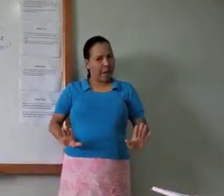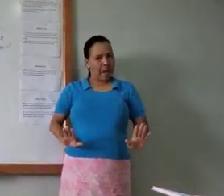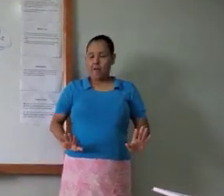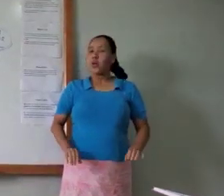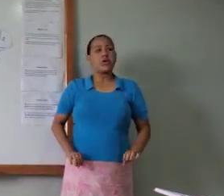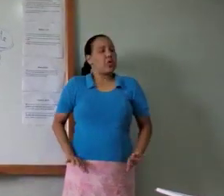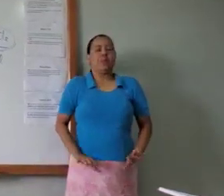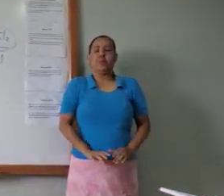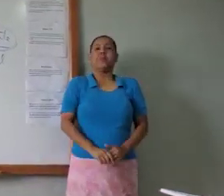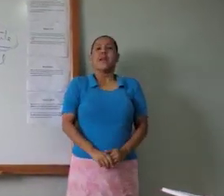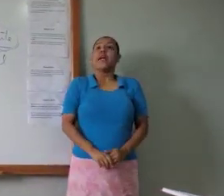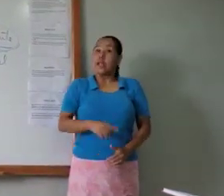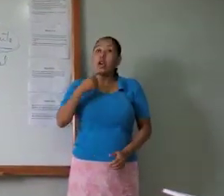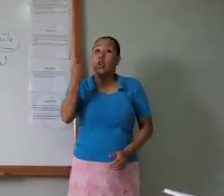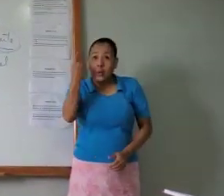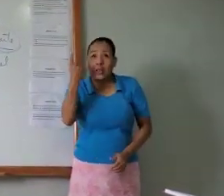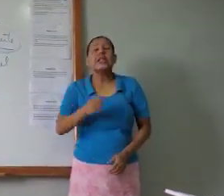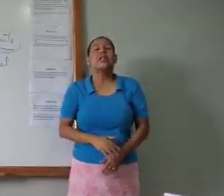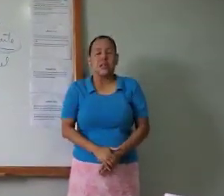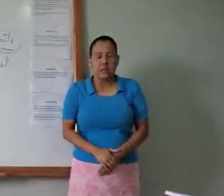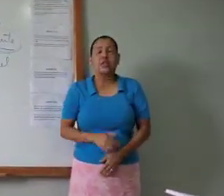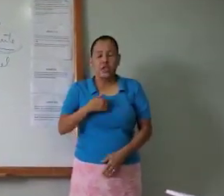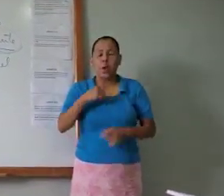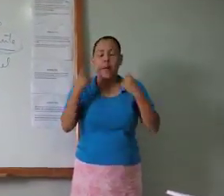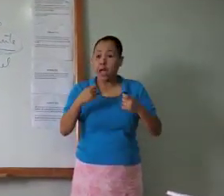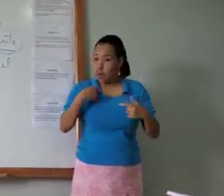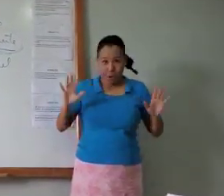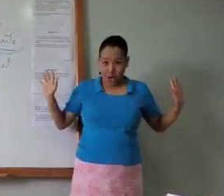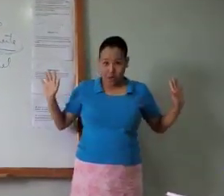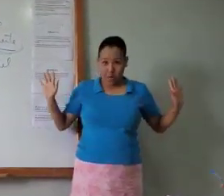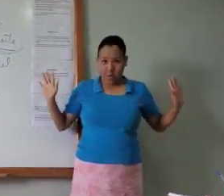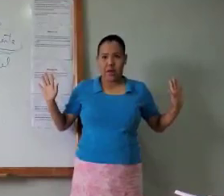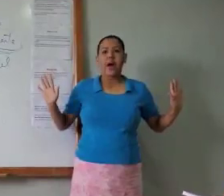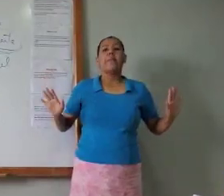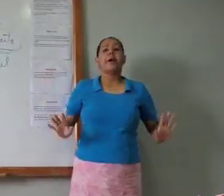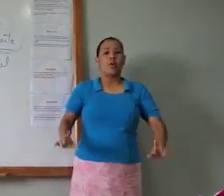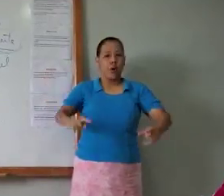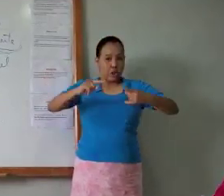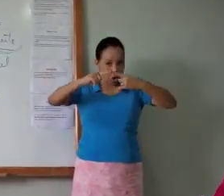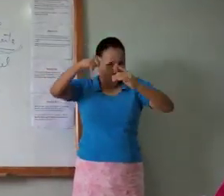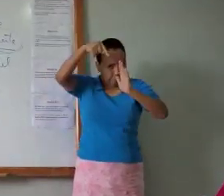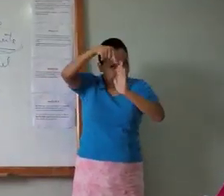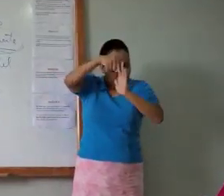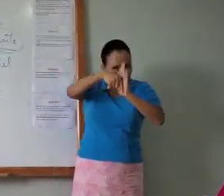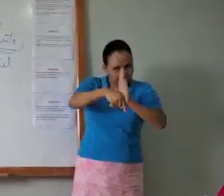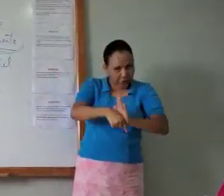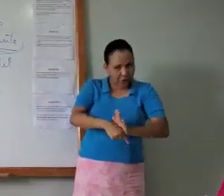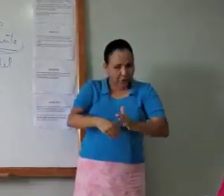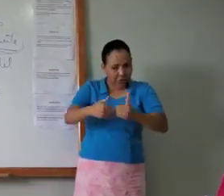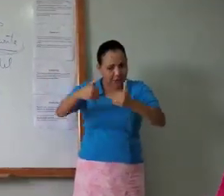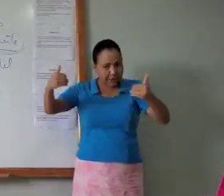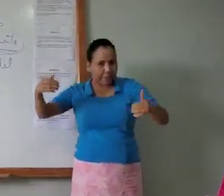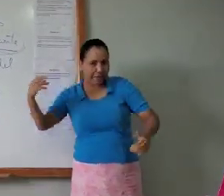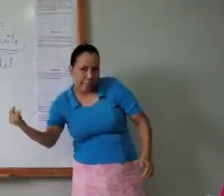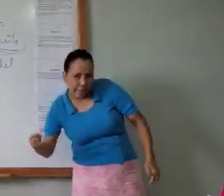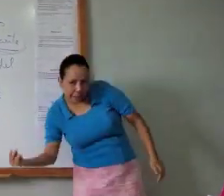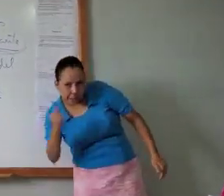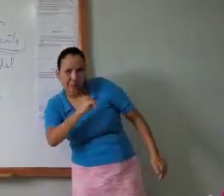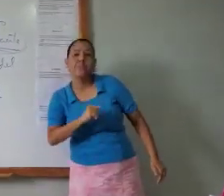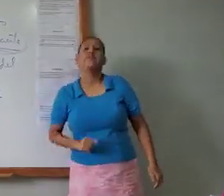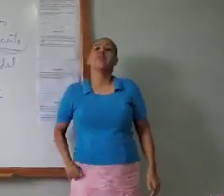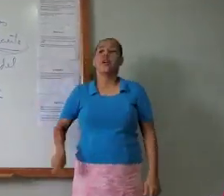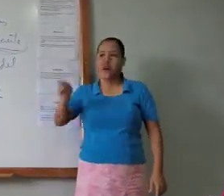problema, no sé, y yo le digo, tú entendiste, sí, sí, sí, yo pequé, ella me lo dijo, pero el dolor profundo, fue donde la separe